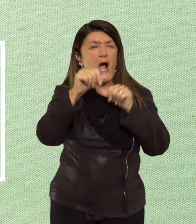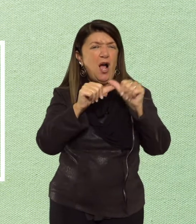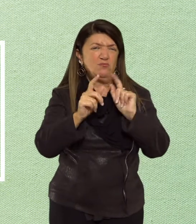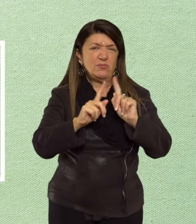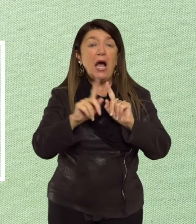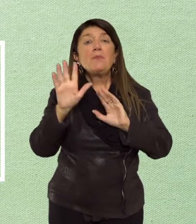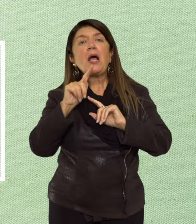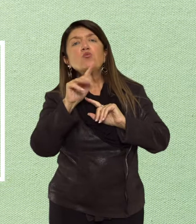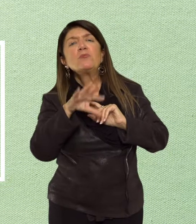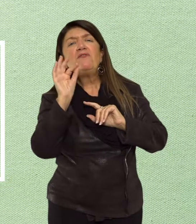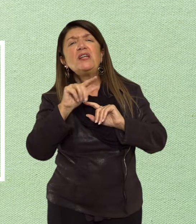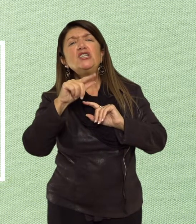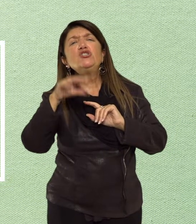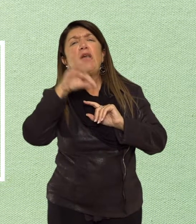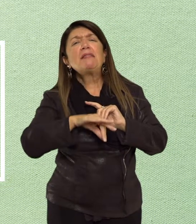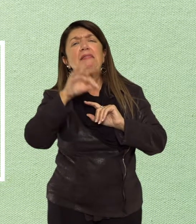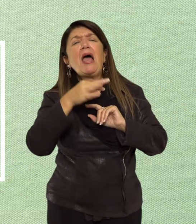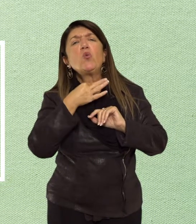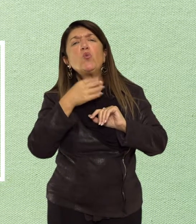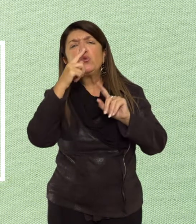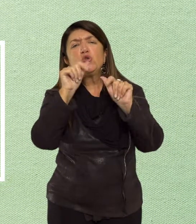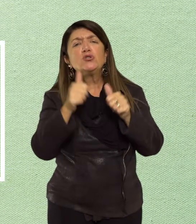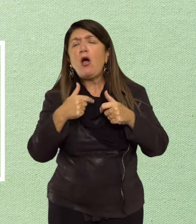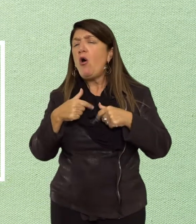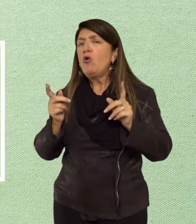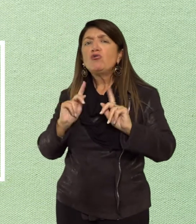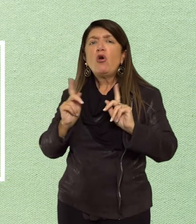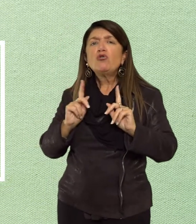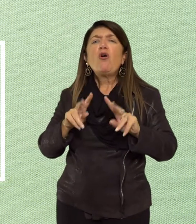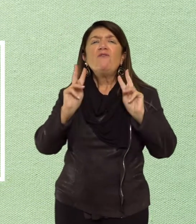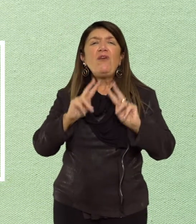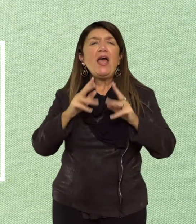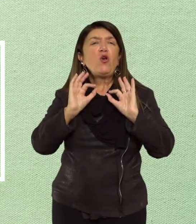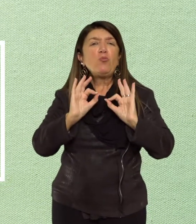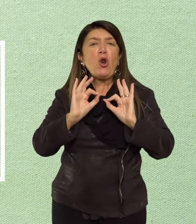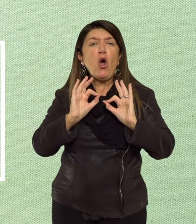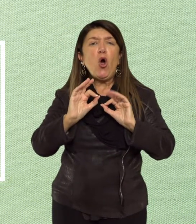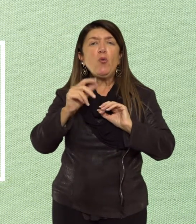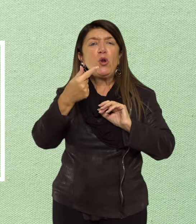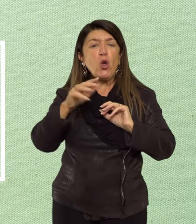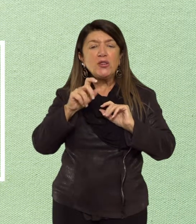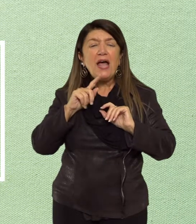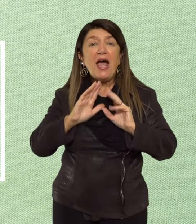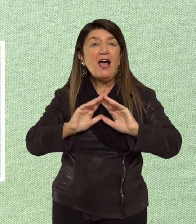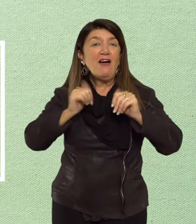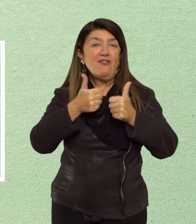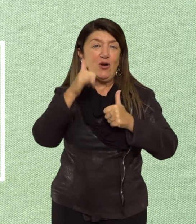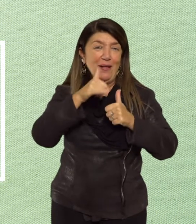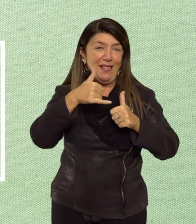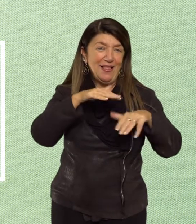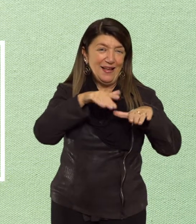di tè No, in realtà oppure no? mi tuffo proprio nel vero senso della parola anche in questo ambito e mi piace